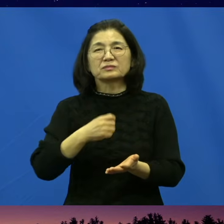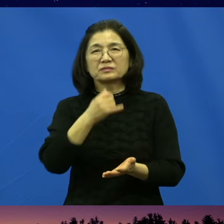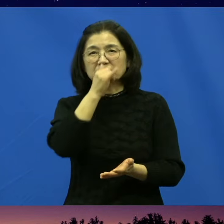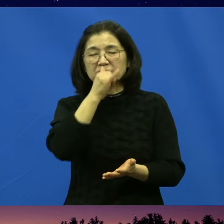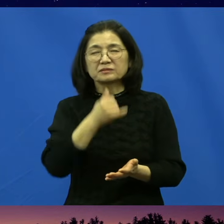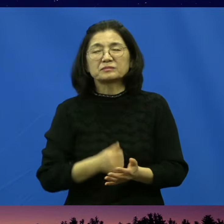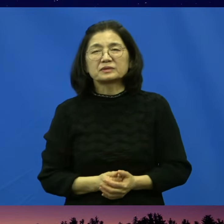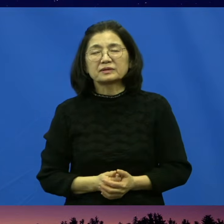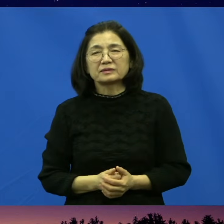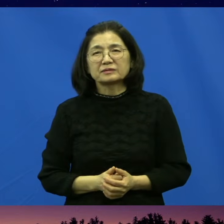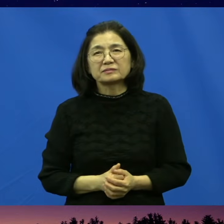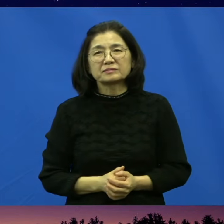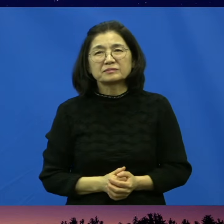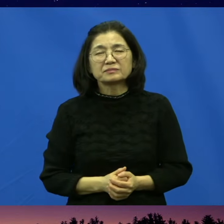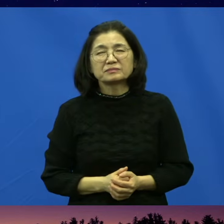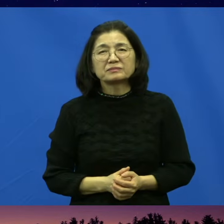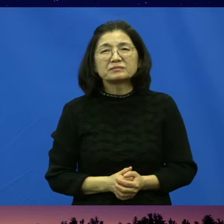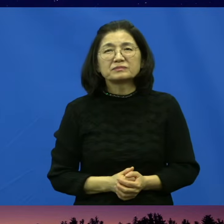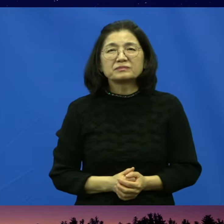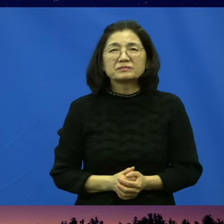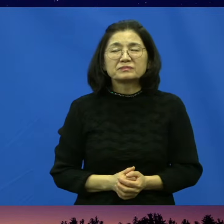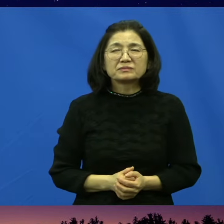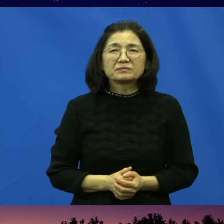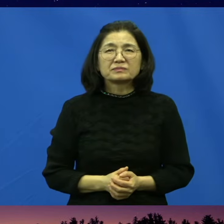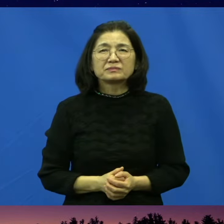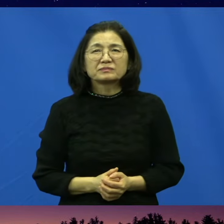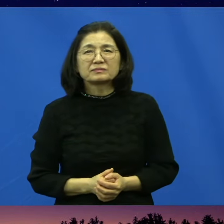일들이 많이 올라옵니다.